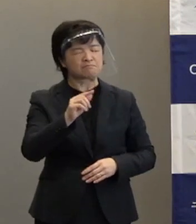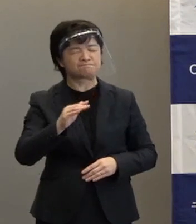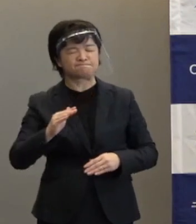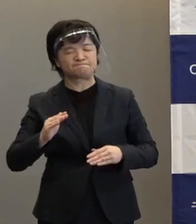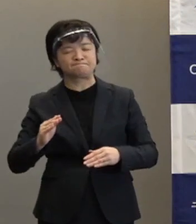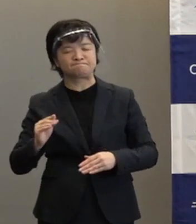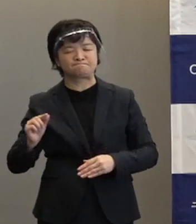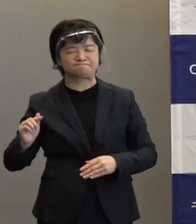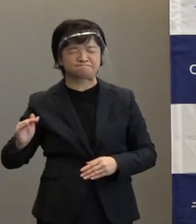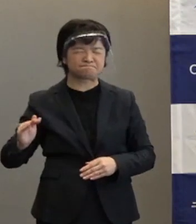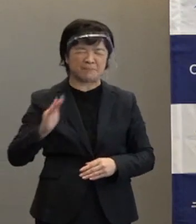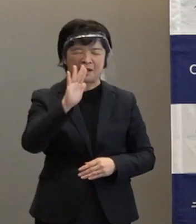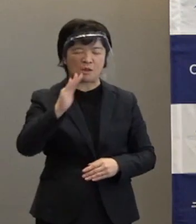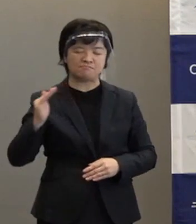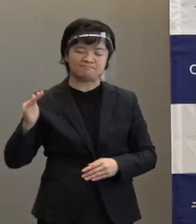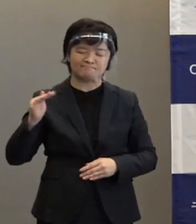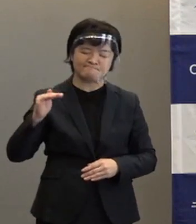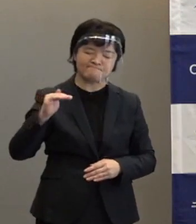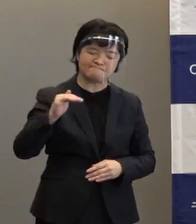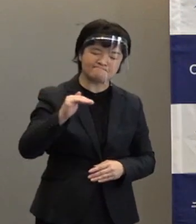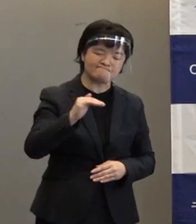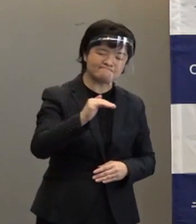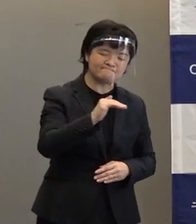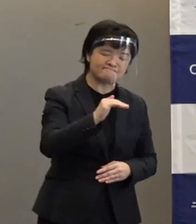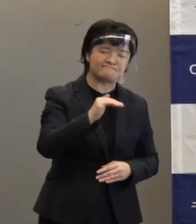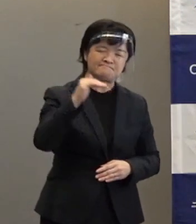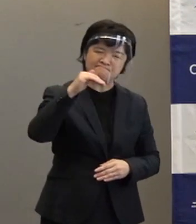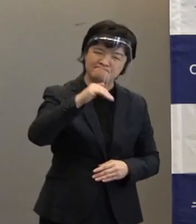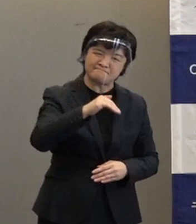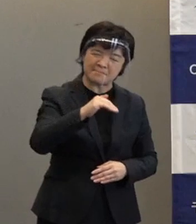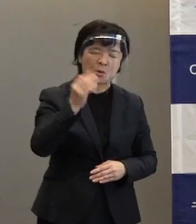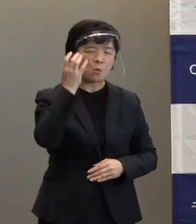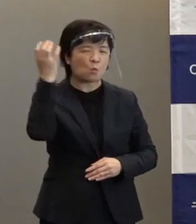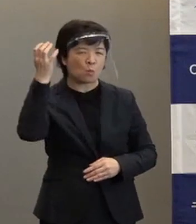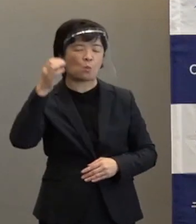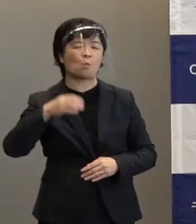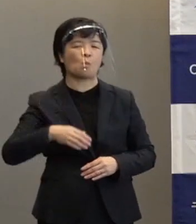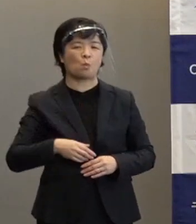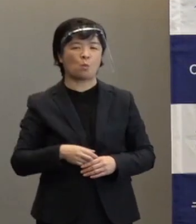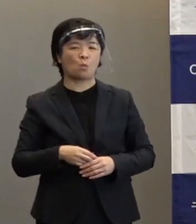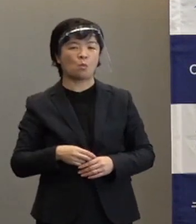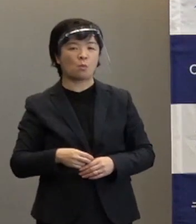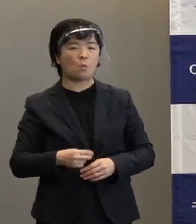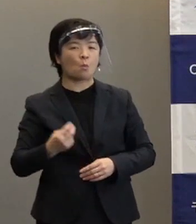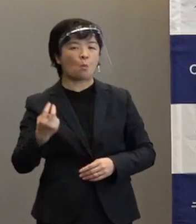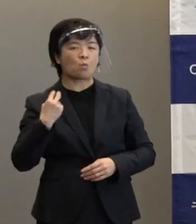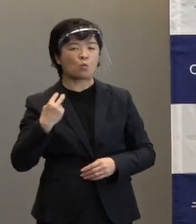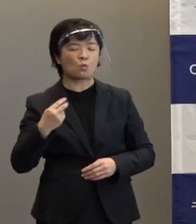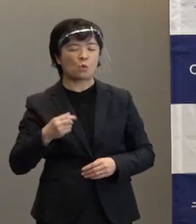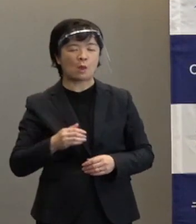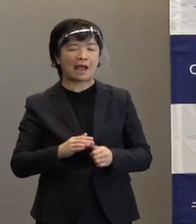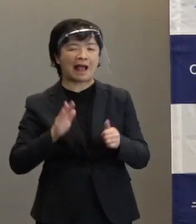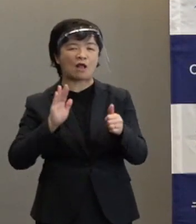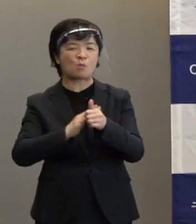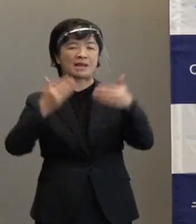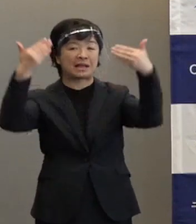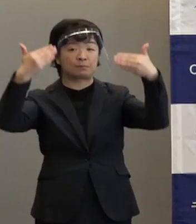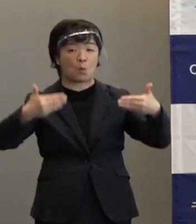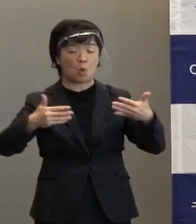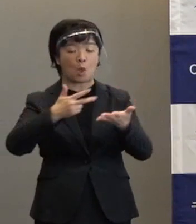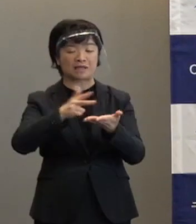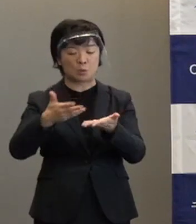減ってきている状況でございます。で、国がその、おとといですか、アドバイザリーボードの資料の中